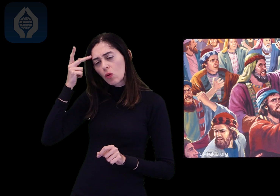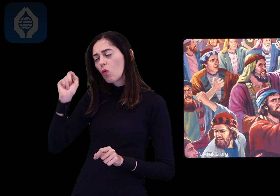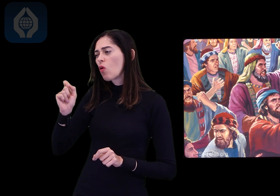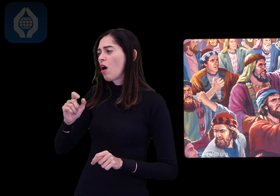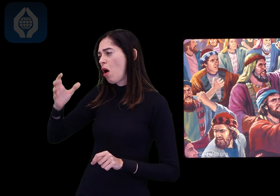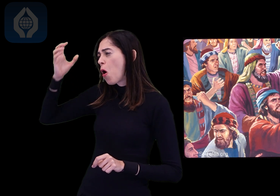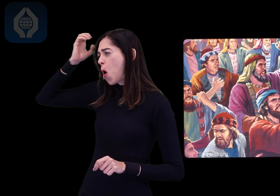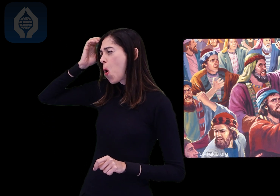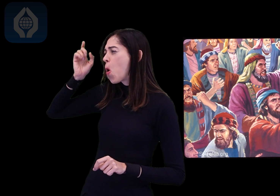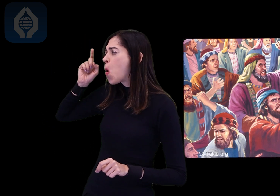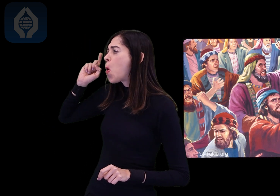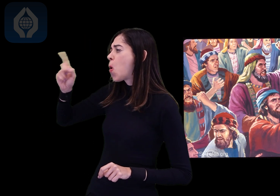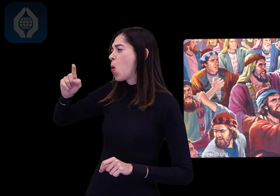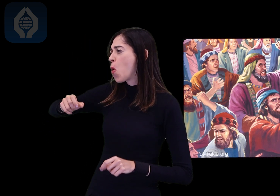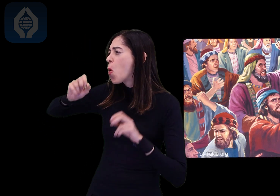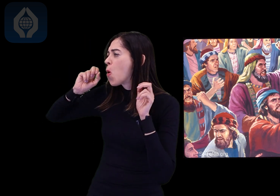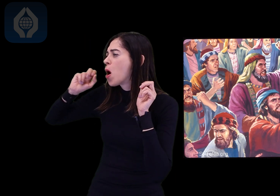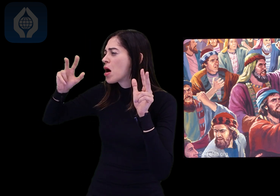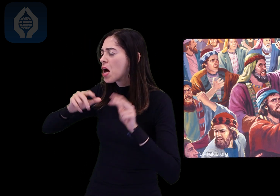culparam Moisés e seu irmão Arão